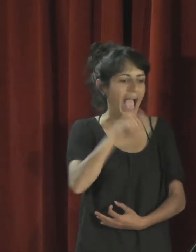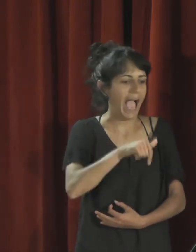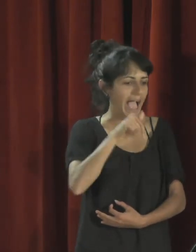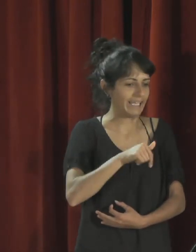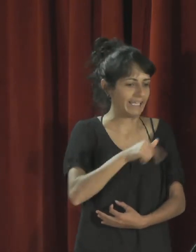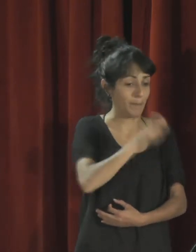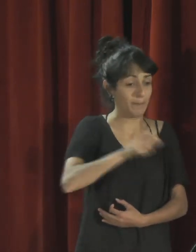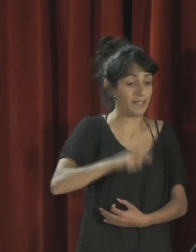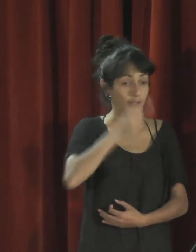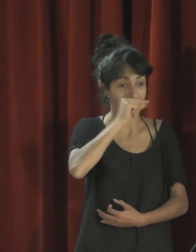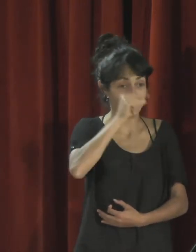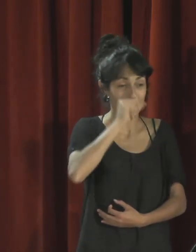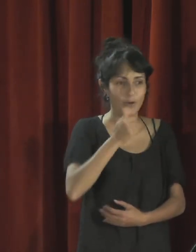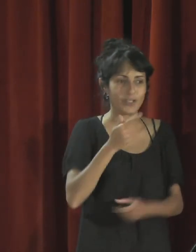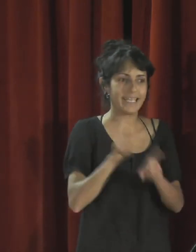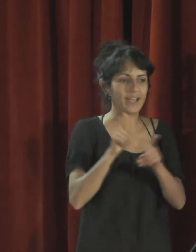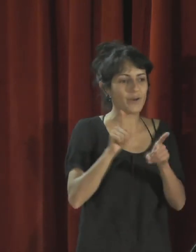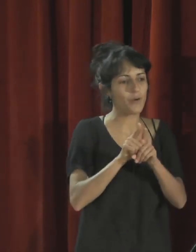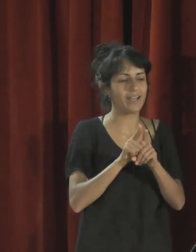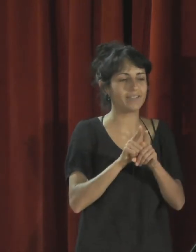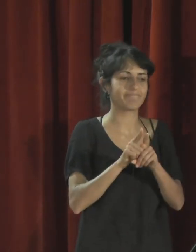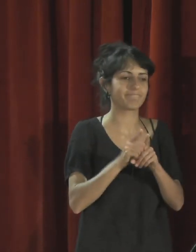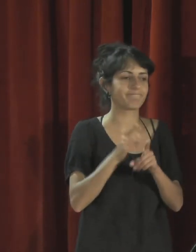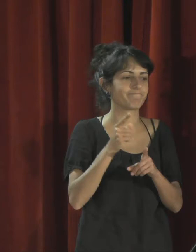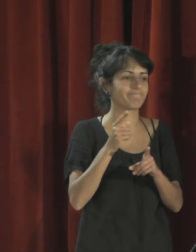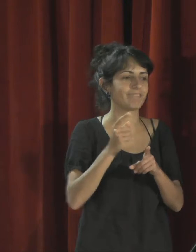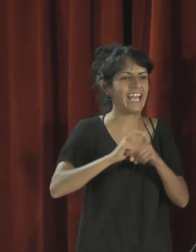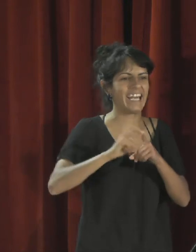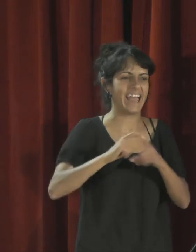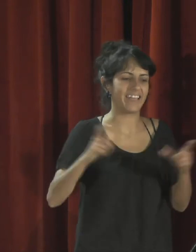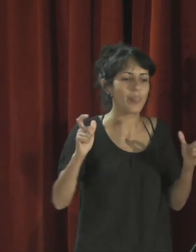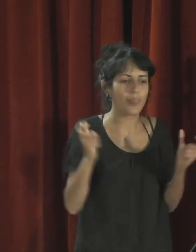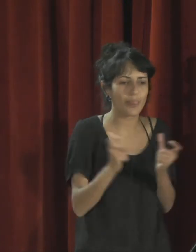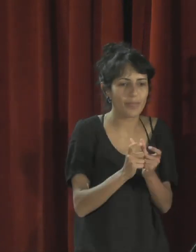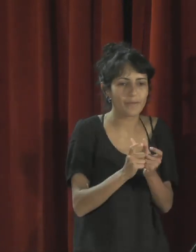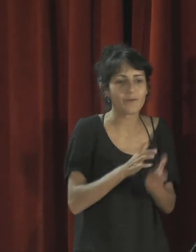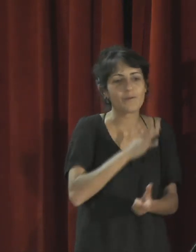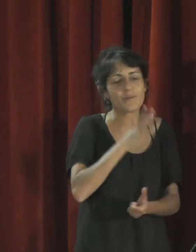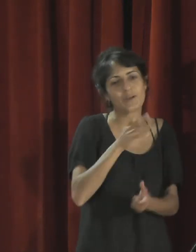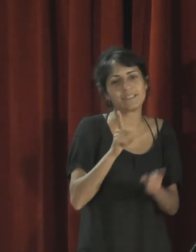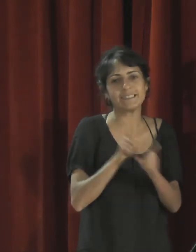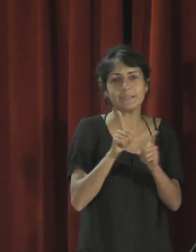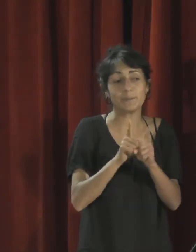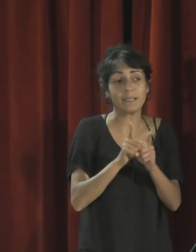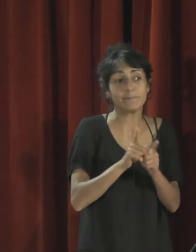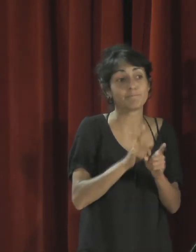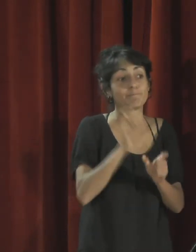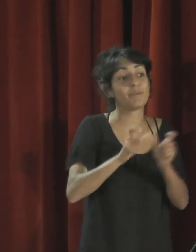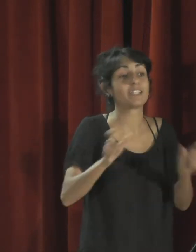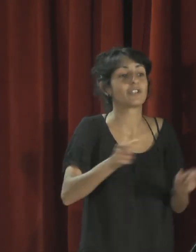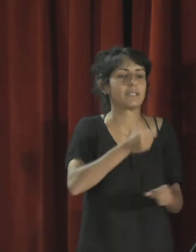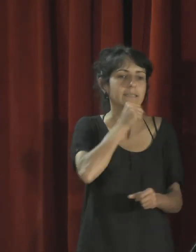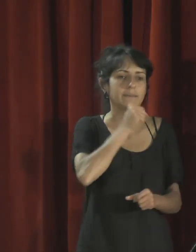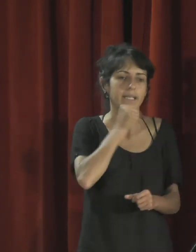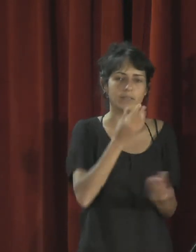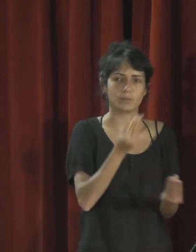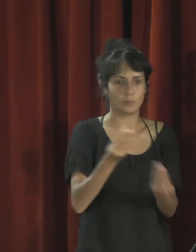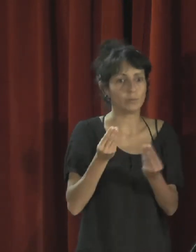en extinción porque temos un enorme problema de envellecemento da poboación e de